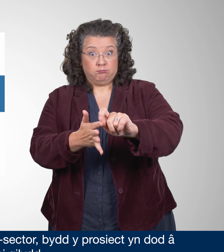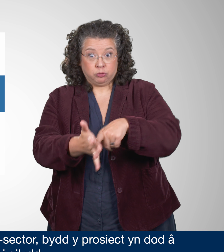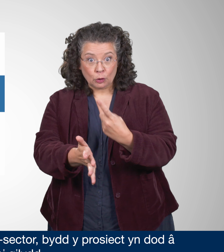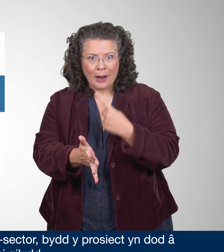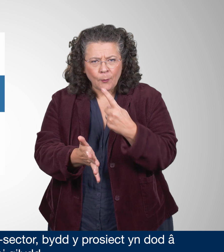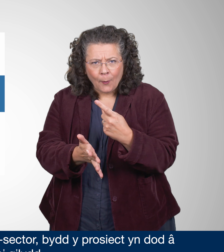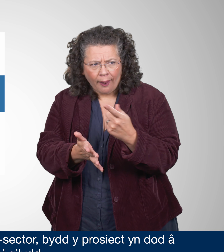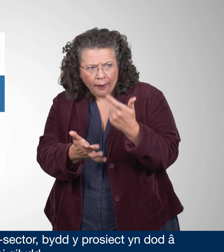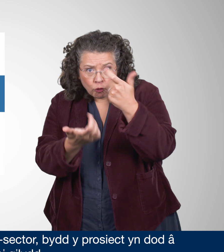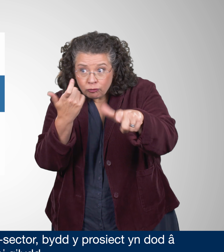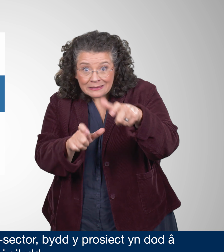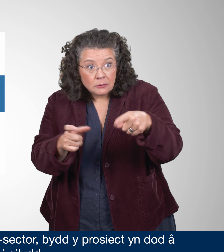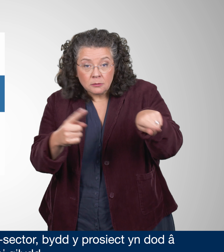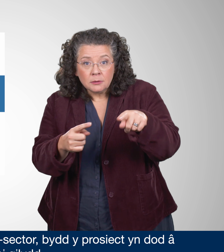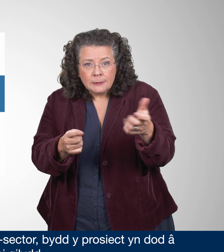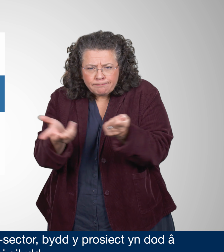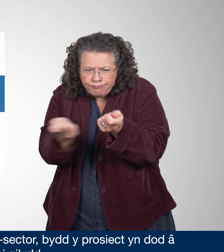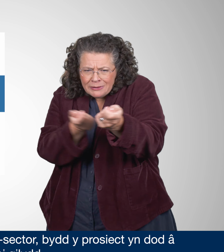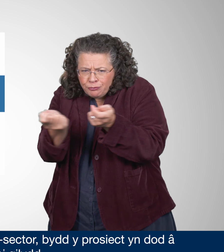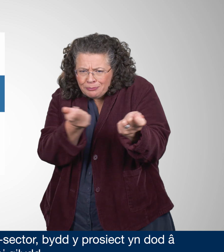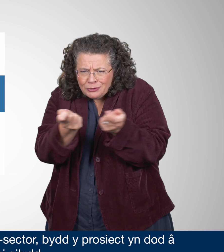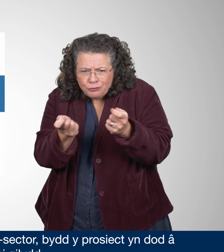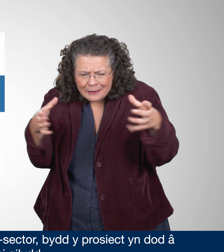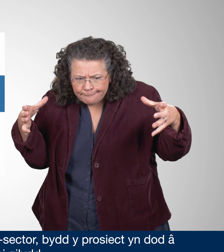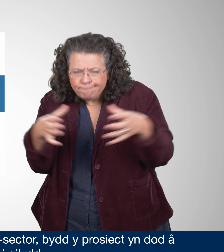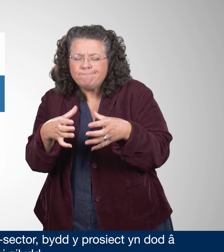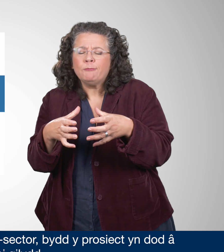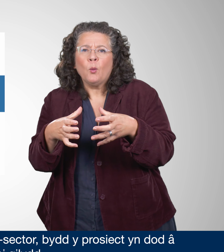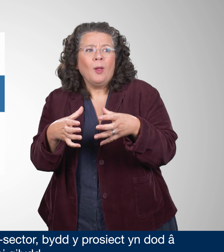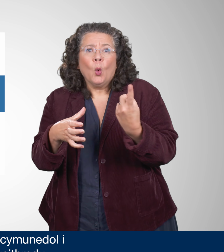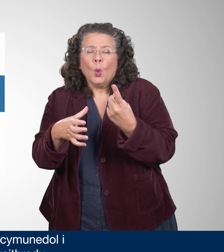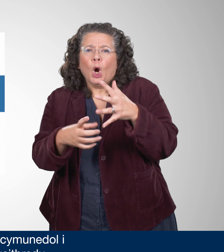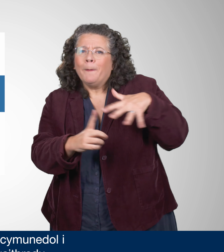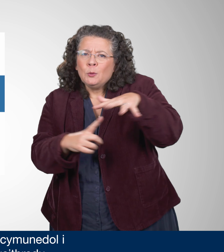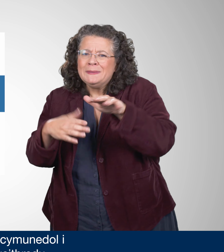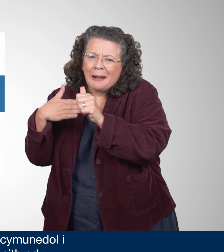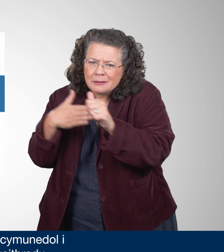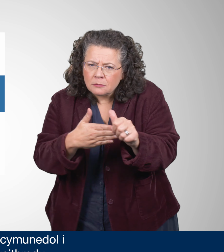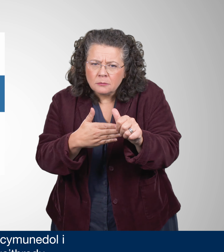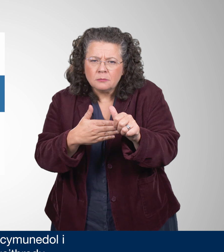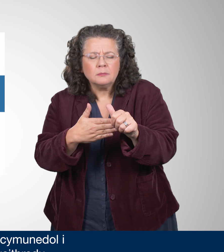Bydd y prosiect yn dod â thrigolion at ei gilydd